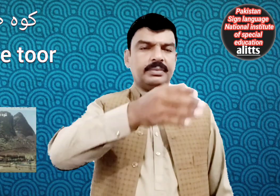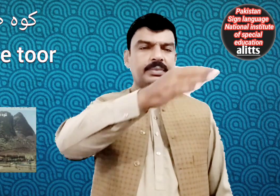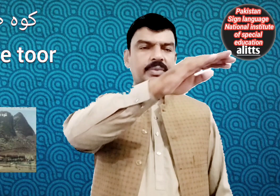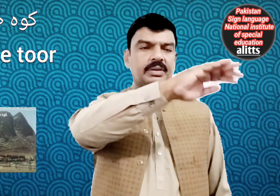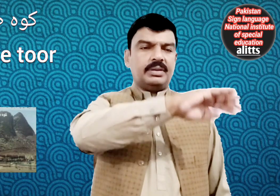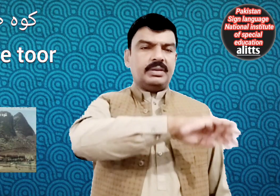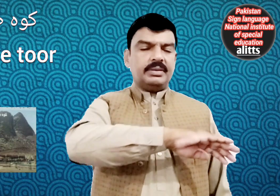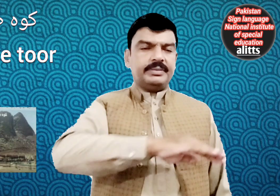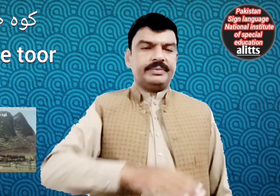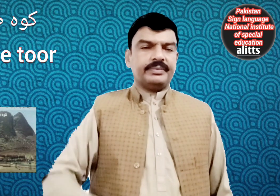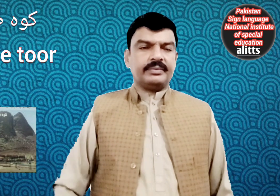पहाड़।